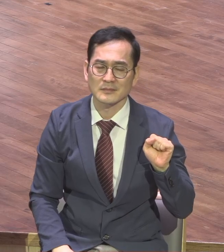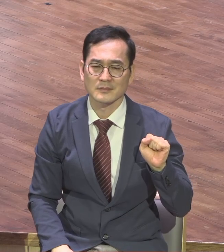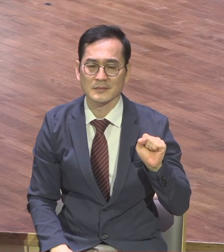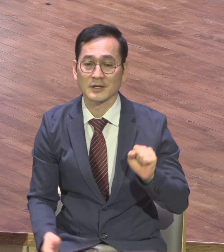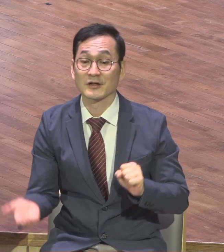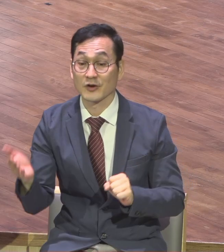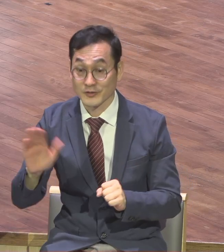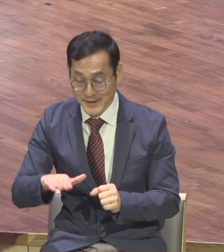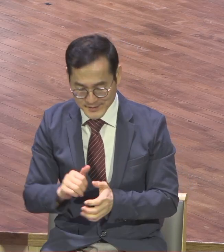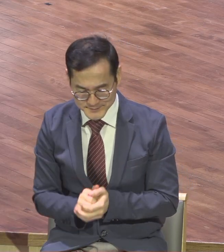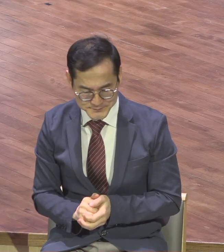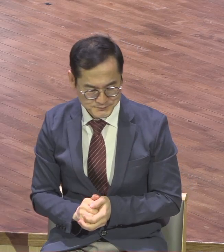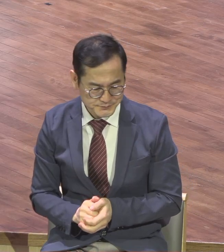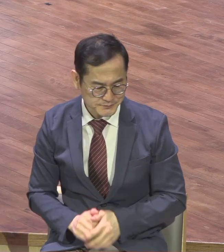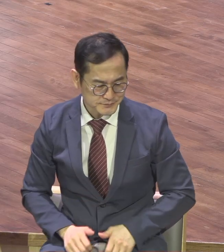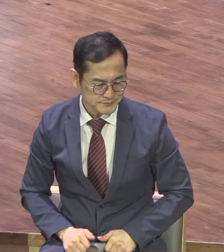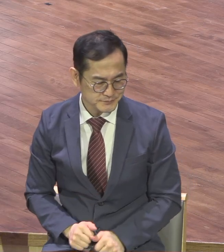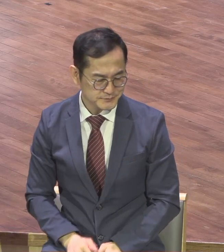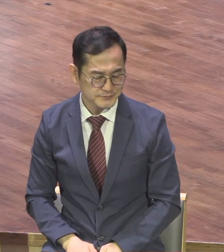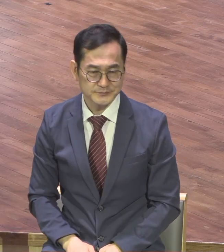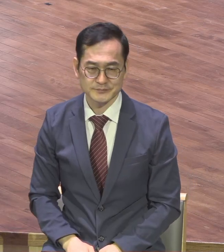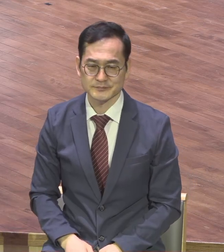4절입니다.